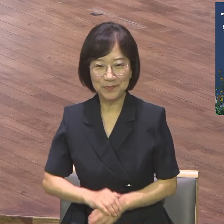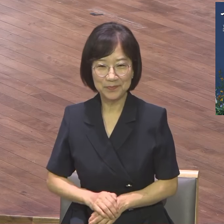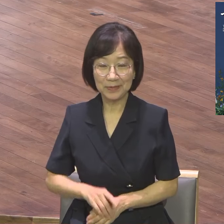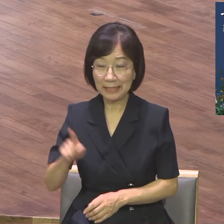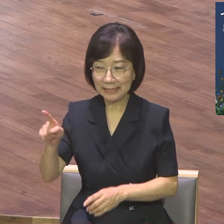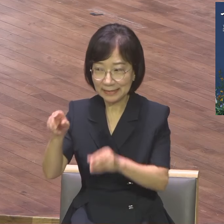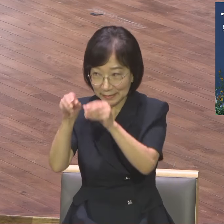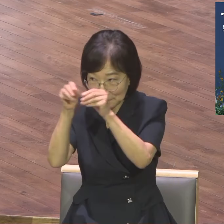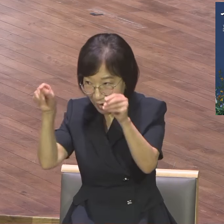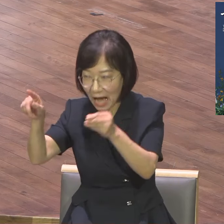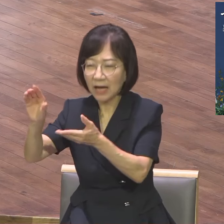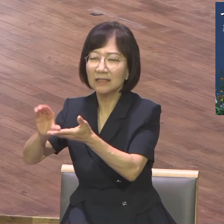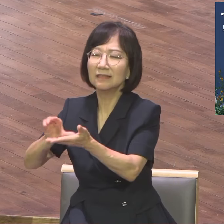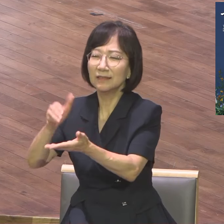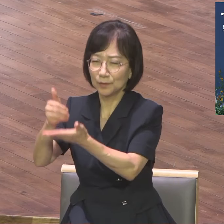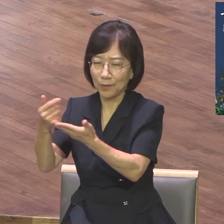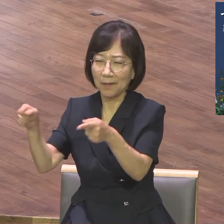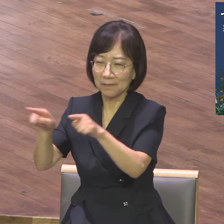아멘.